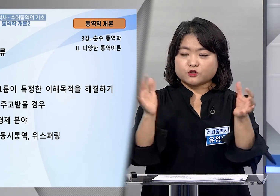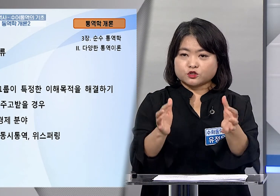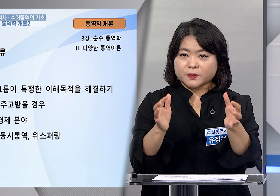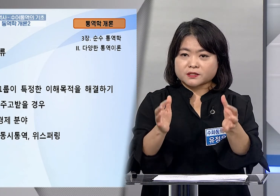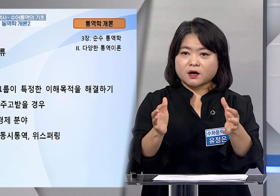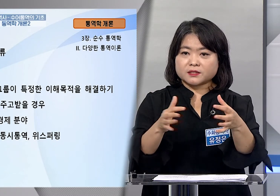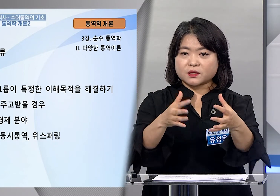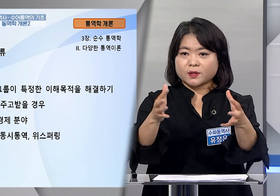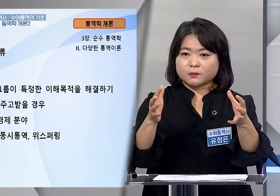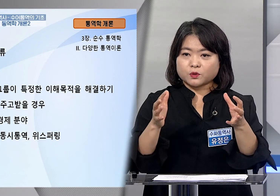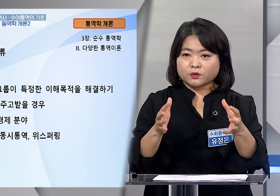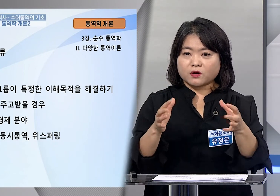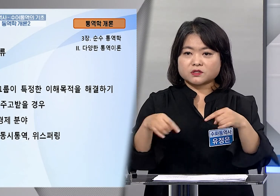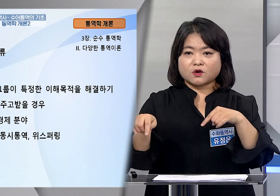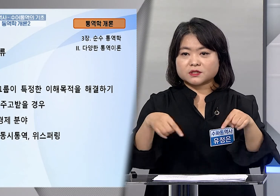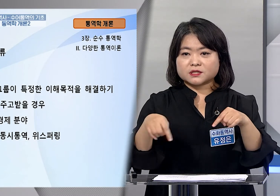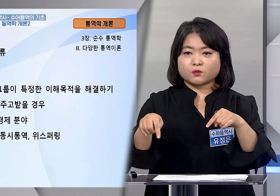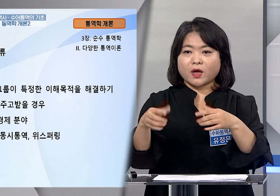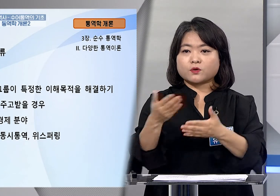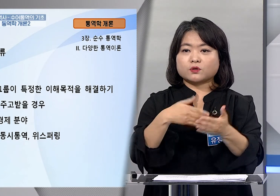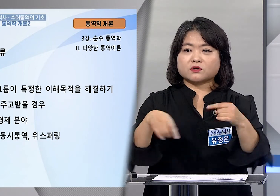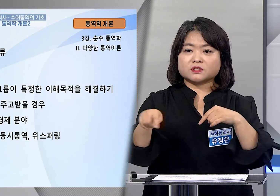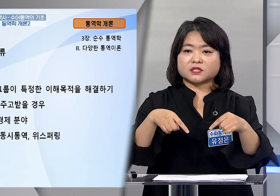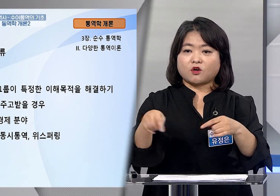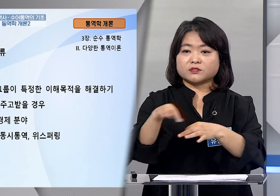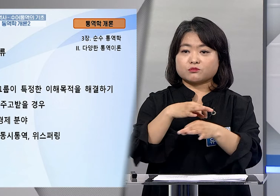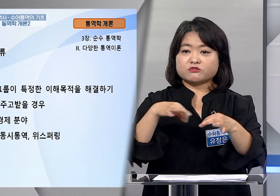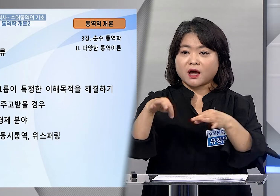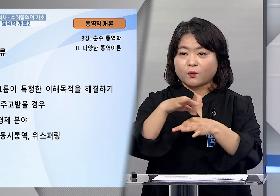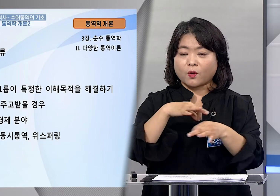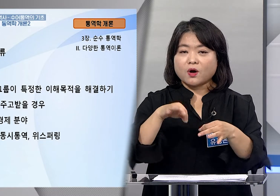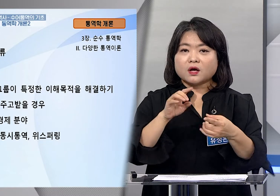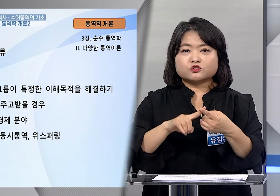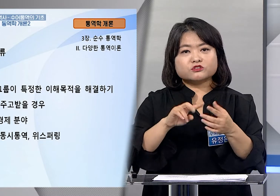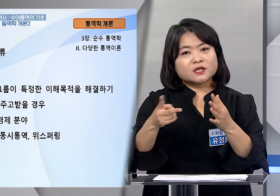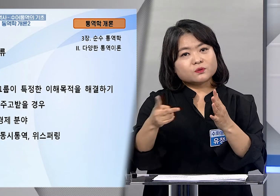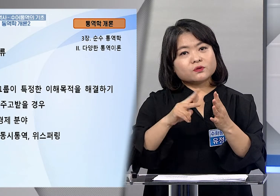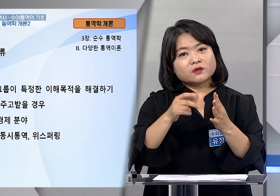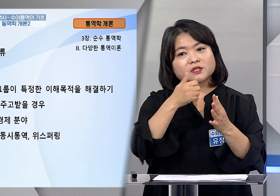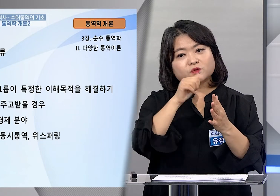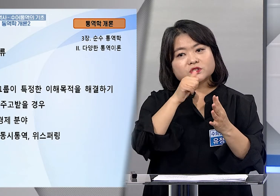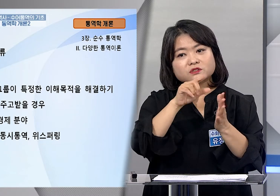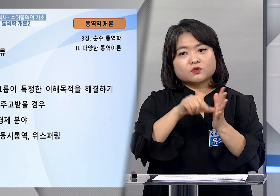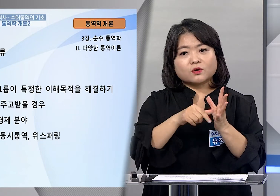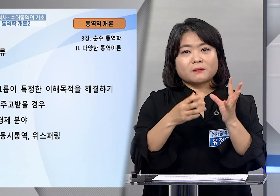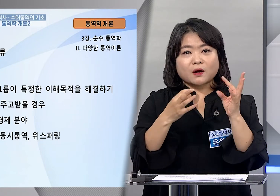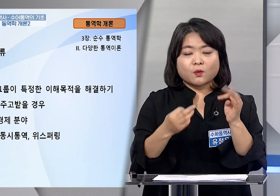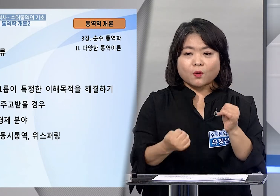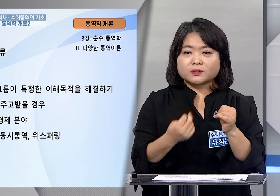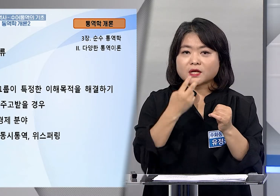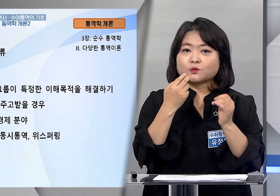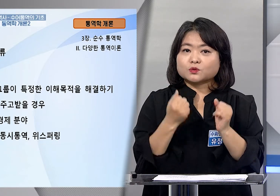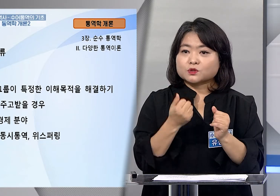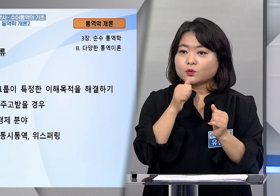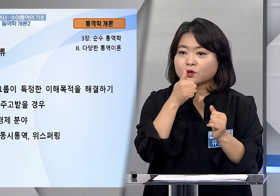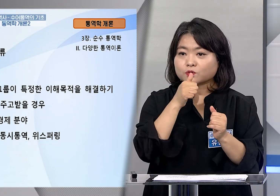그룹에서 이제 회담 통역, 외교, 정치, 경제 분야로 순차 통역이 이루어지는 경우가 많고 생동시 통역도